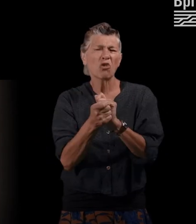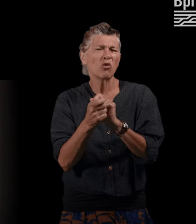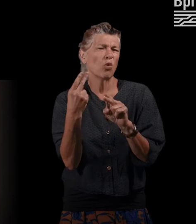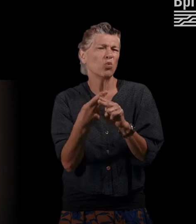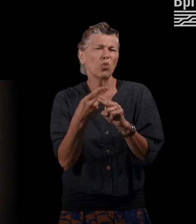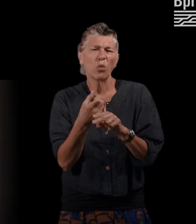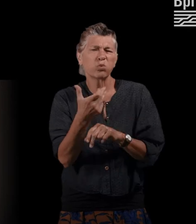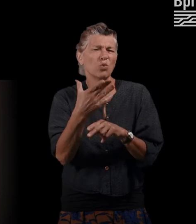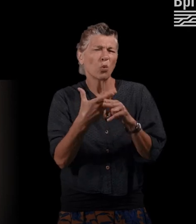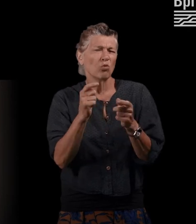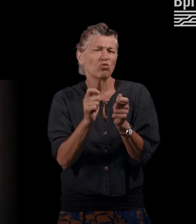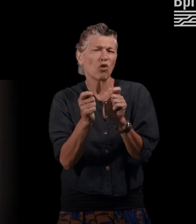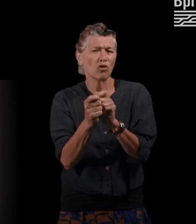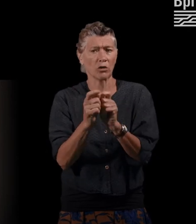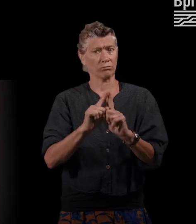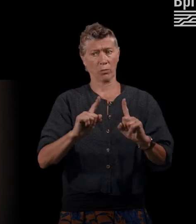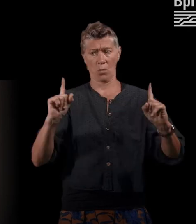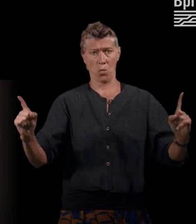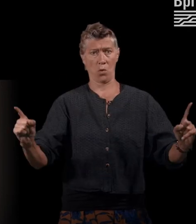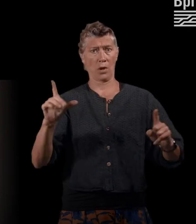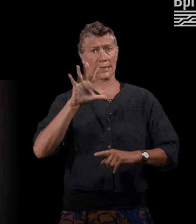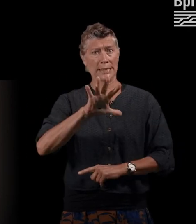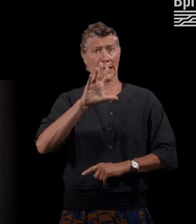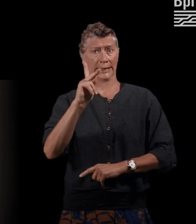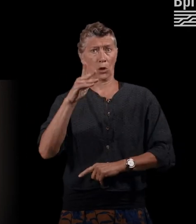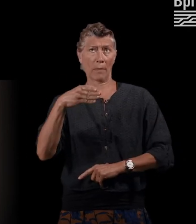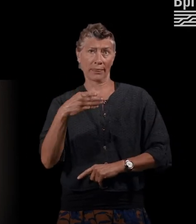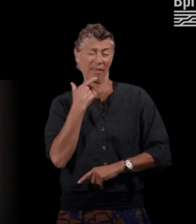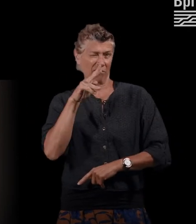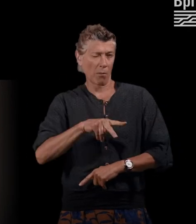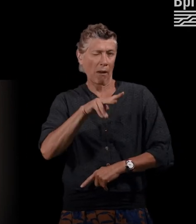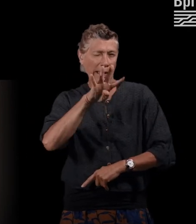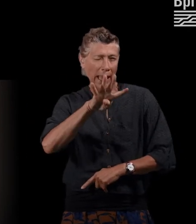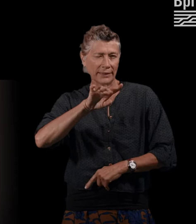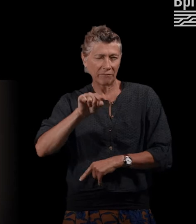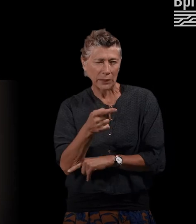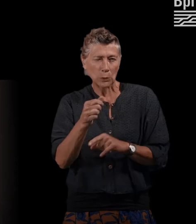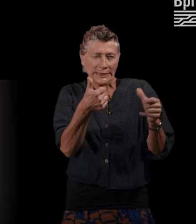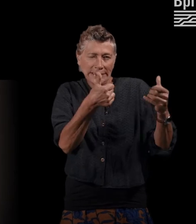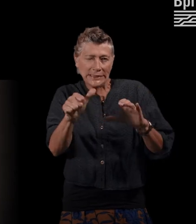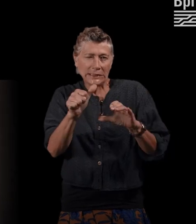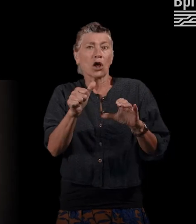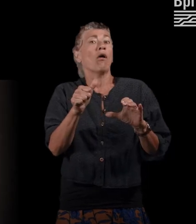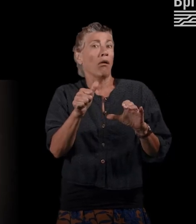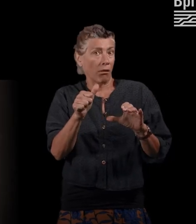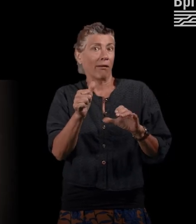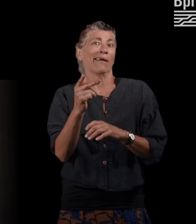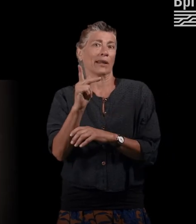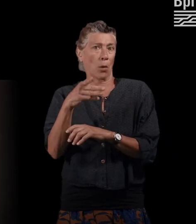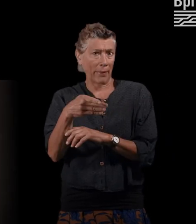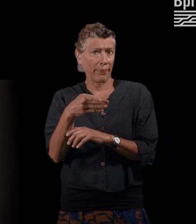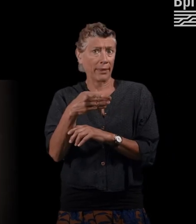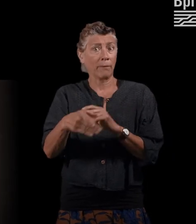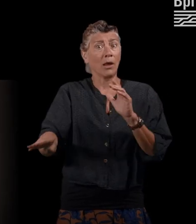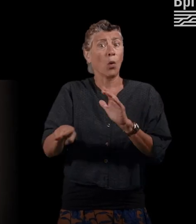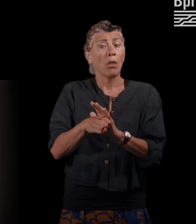aujourd'hui porte trois noms, vous me le direz, qui fait un tout petit peu moins de 5 km, 4 km 600 précisément, qui